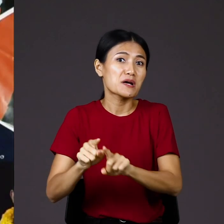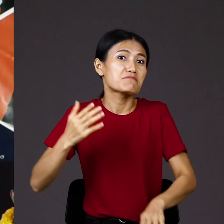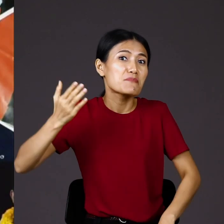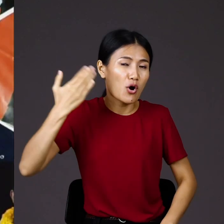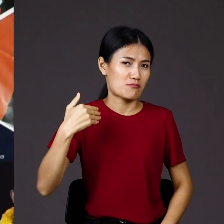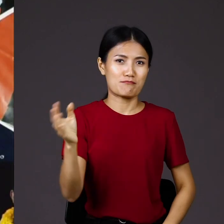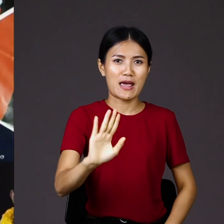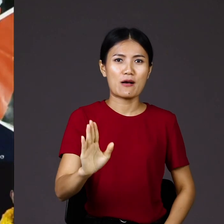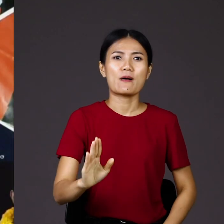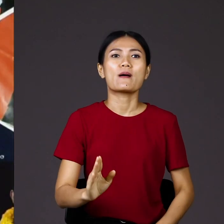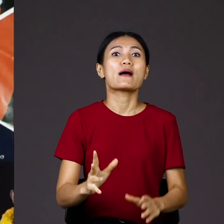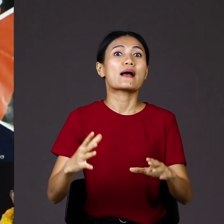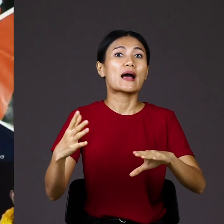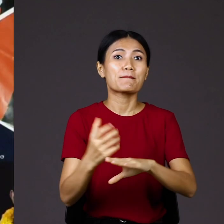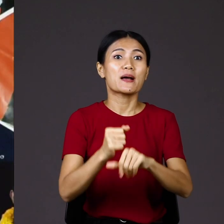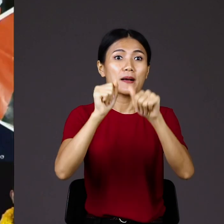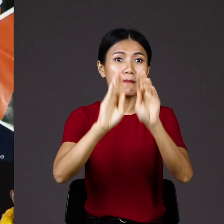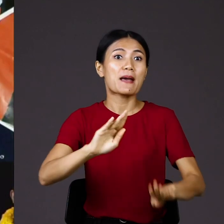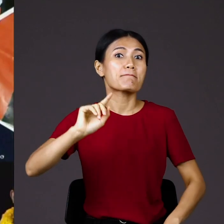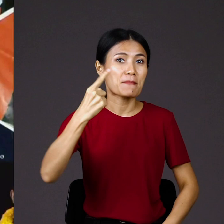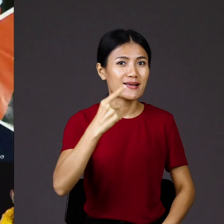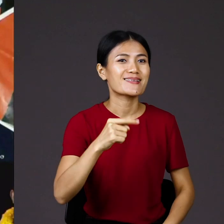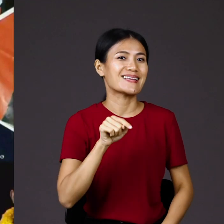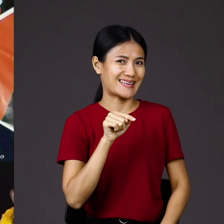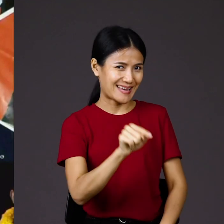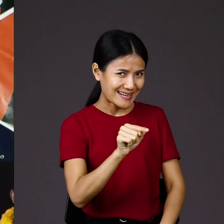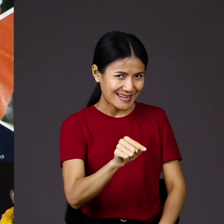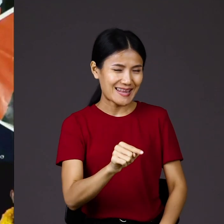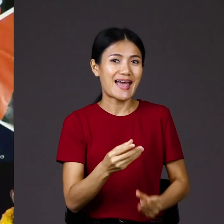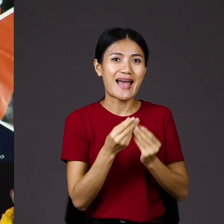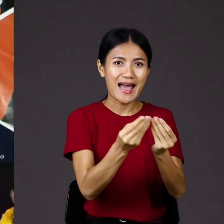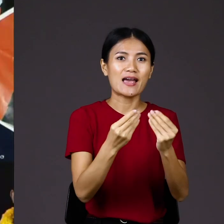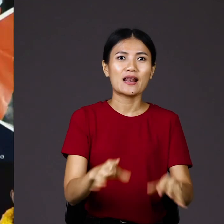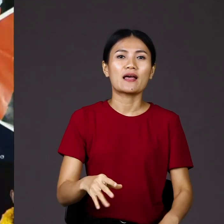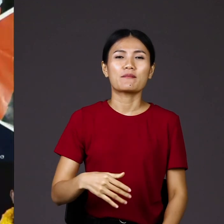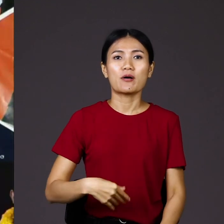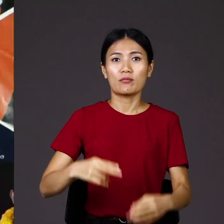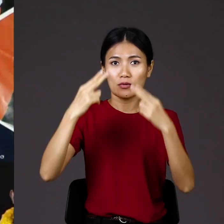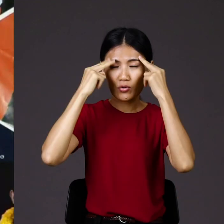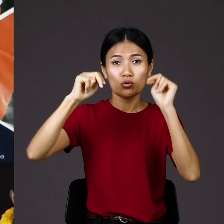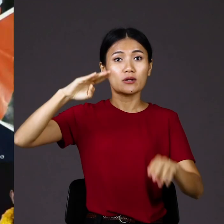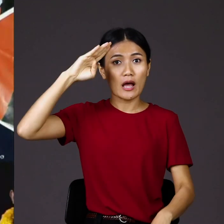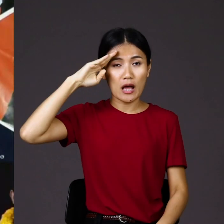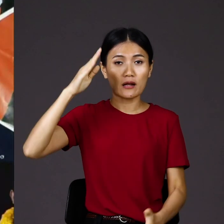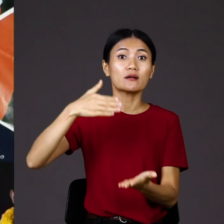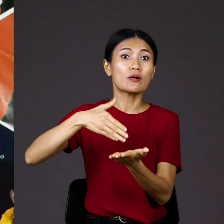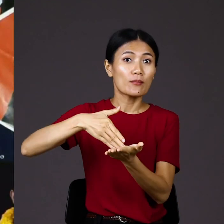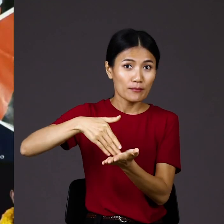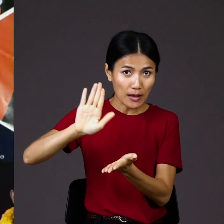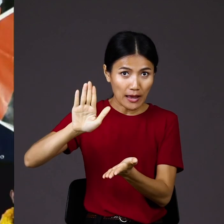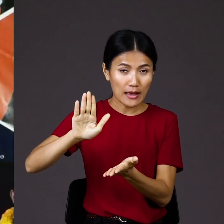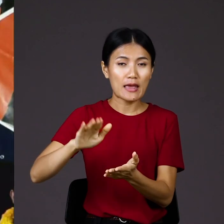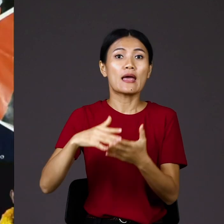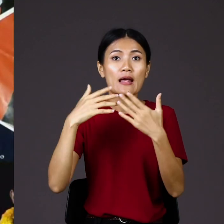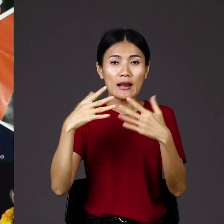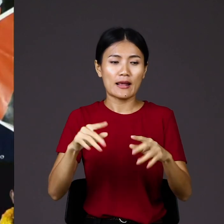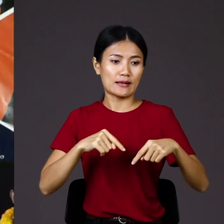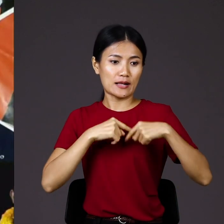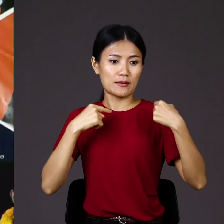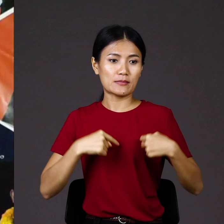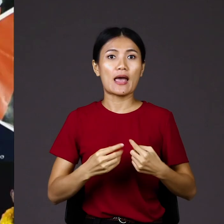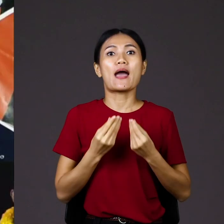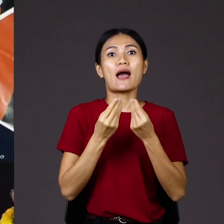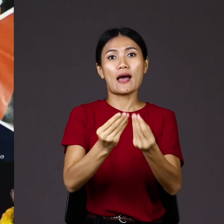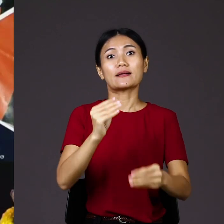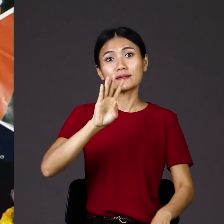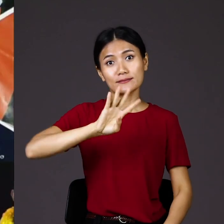ดิมๆให้เป็นการเมืองแบบใหม่ๆและส่งสัญญาณดังๆไล่ประยุทธ์จันทร์โอชาออกไปพ